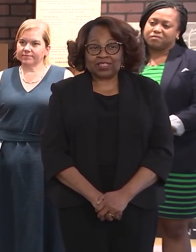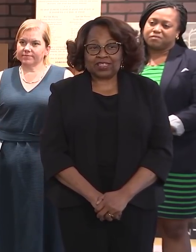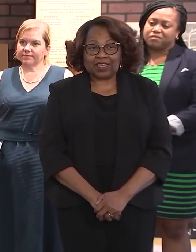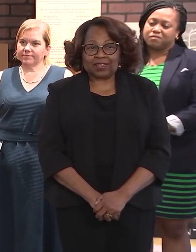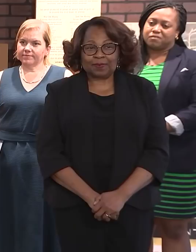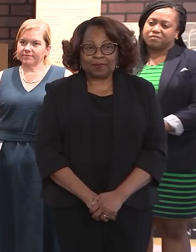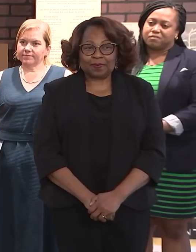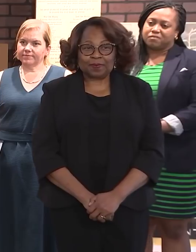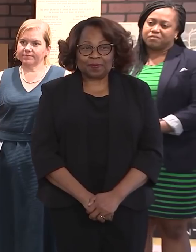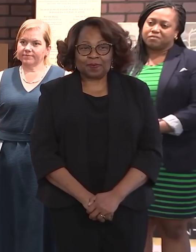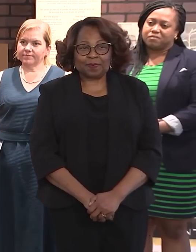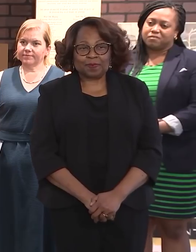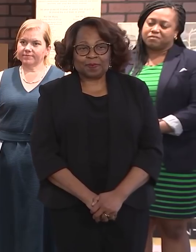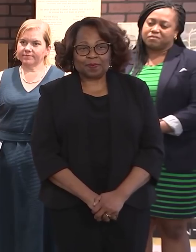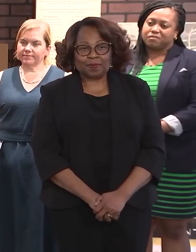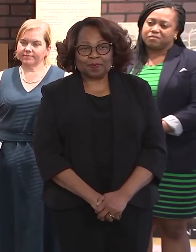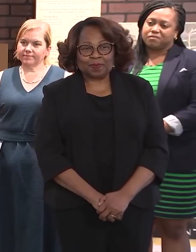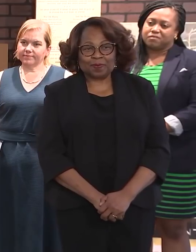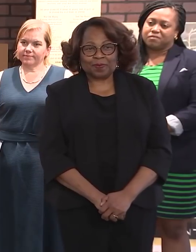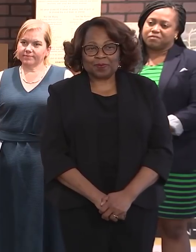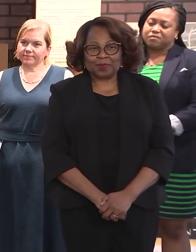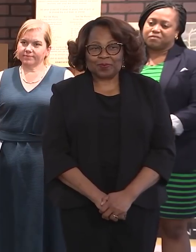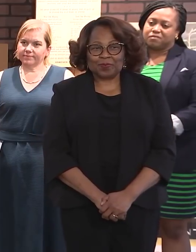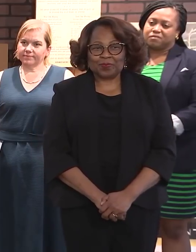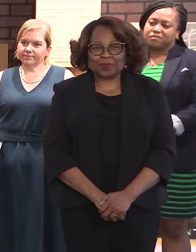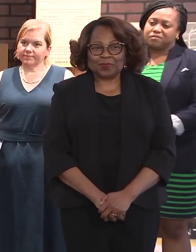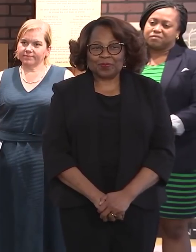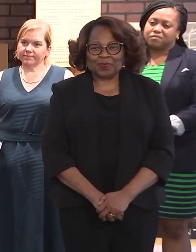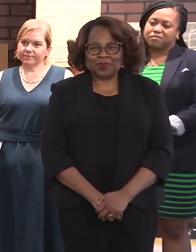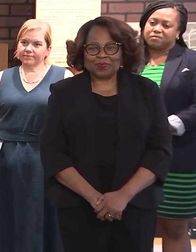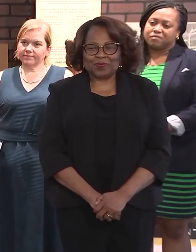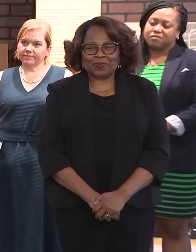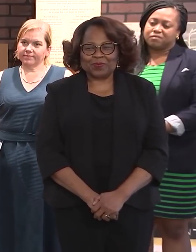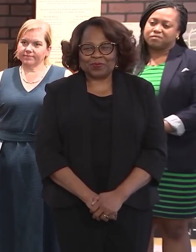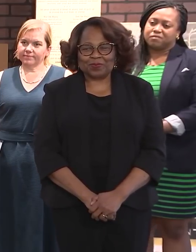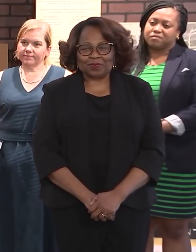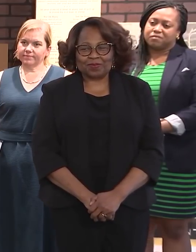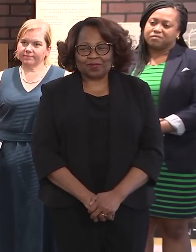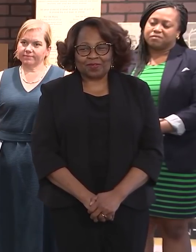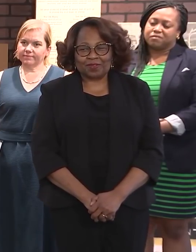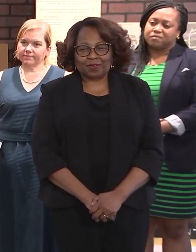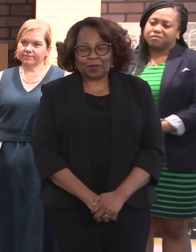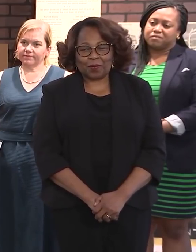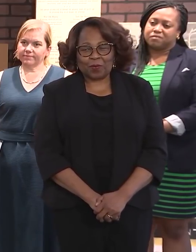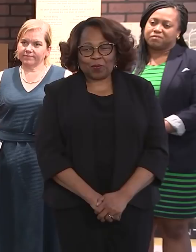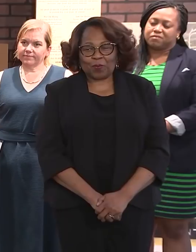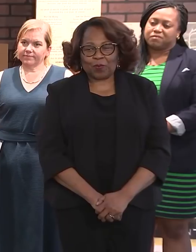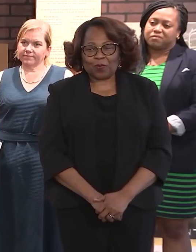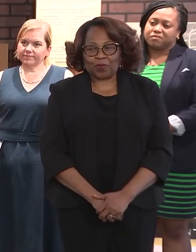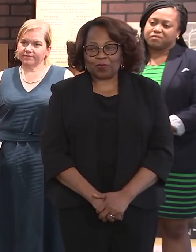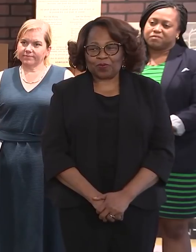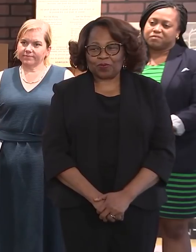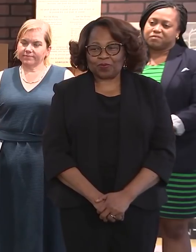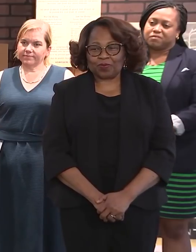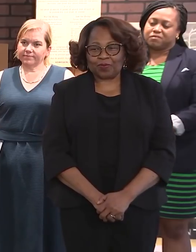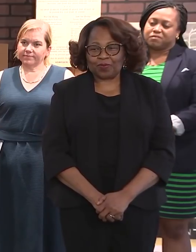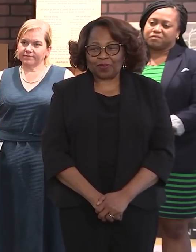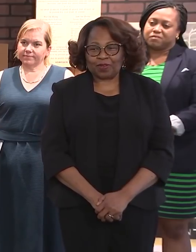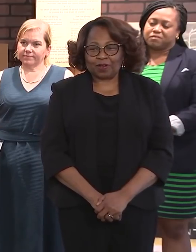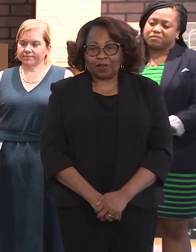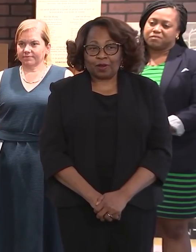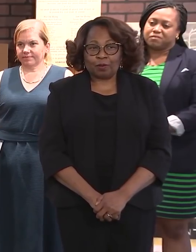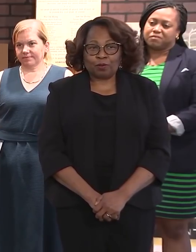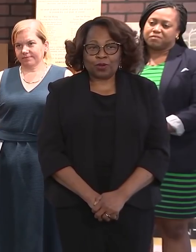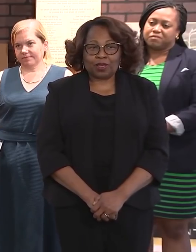racismo como una crisis de salud pública aquí en la ciudad de Chicago. En casi todos los puntos de la historia